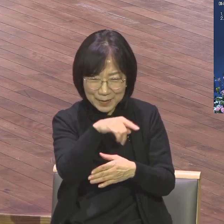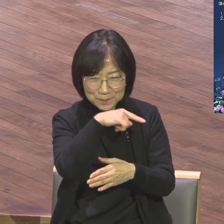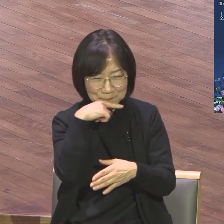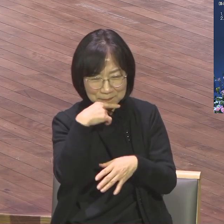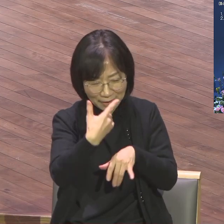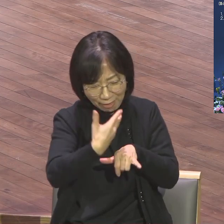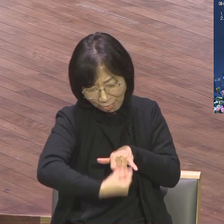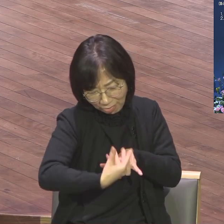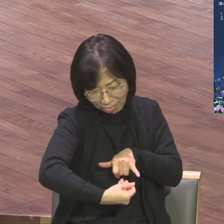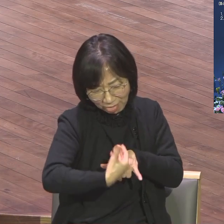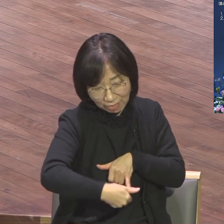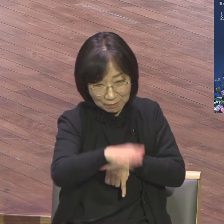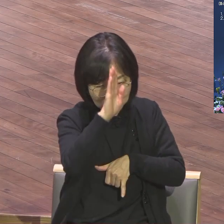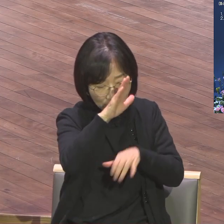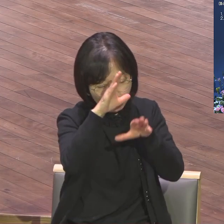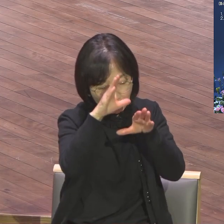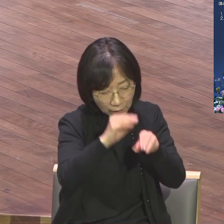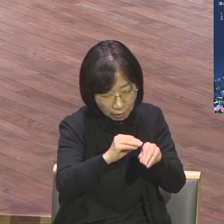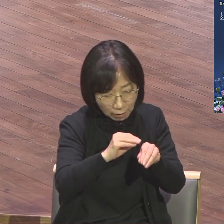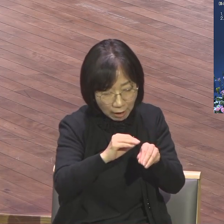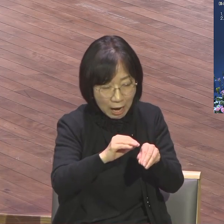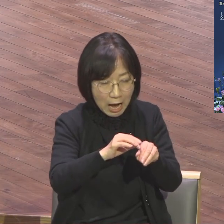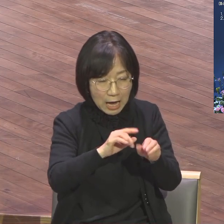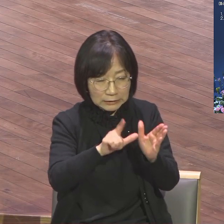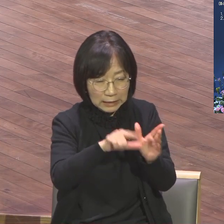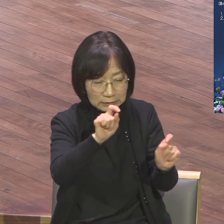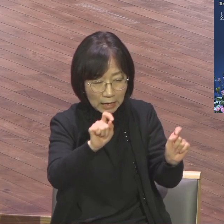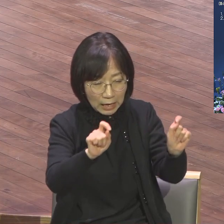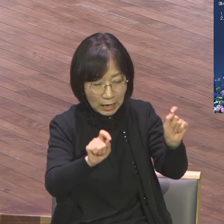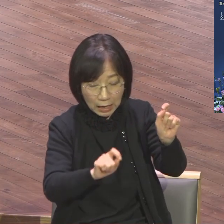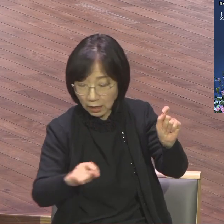회당장은 이 소식 듣고 큰 충격에 빠졌어요.